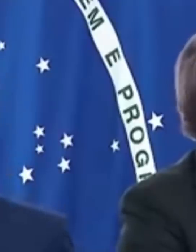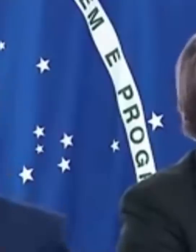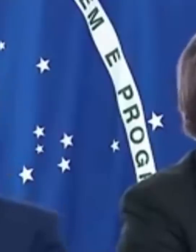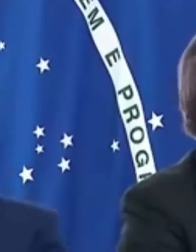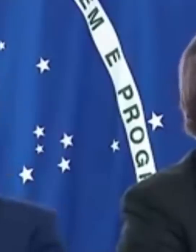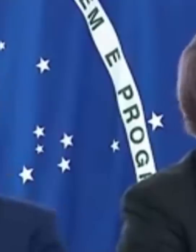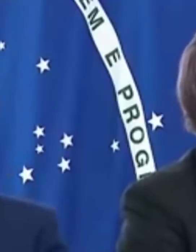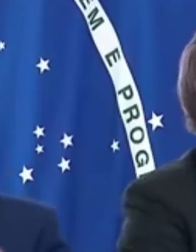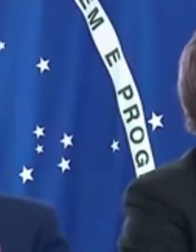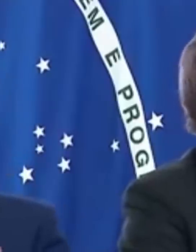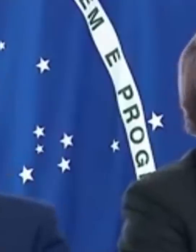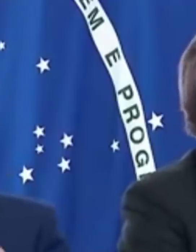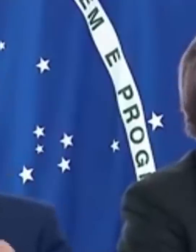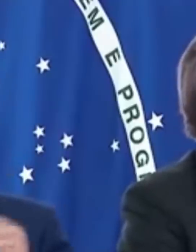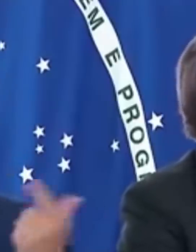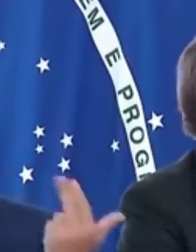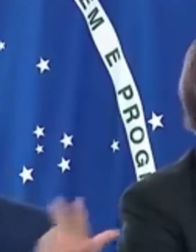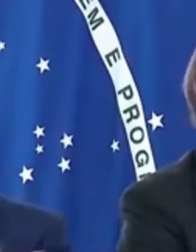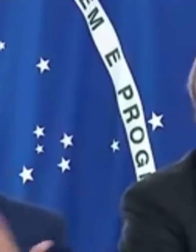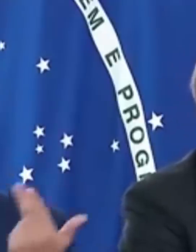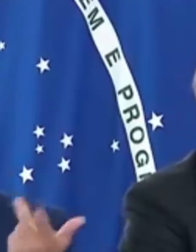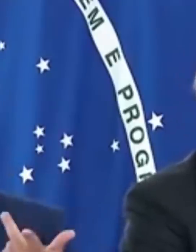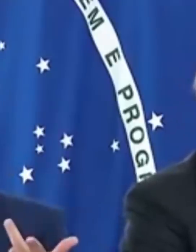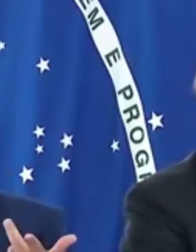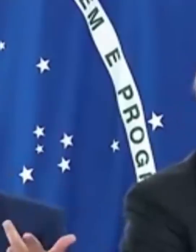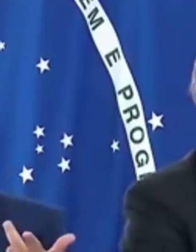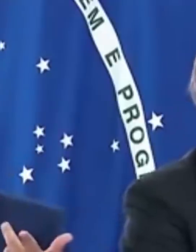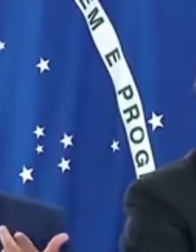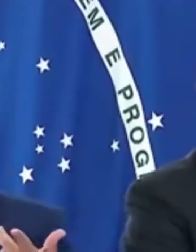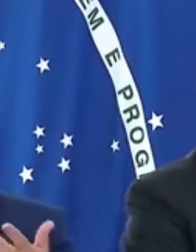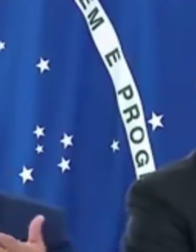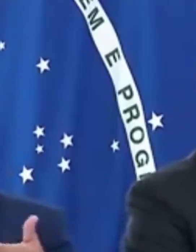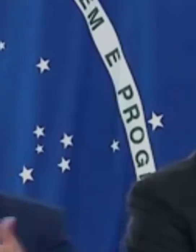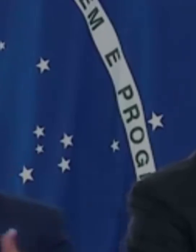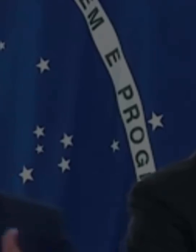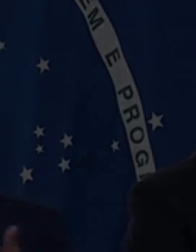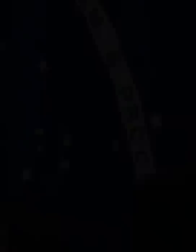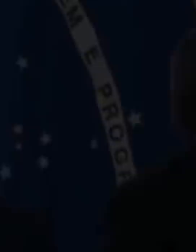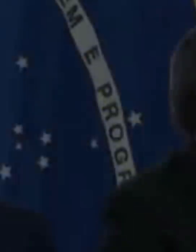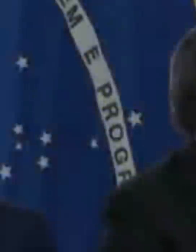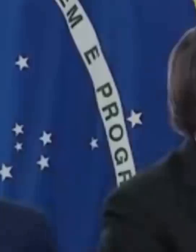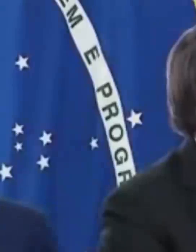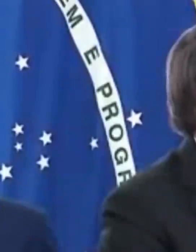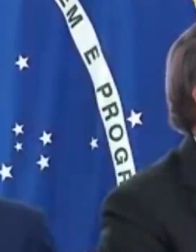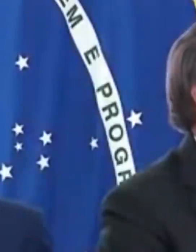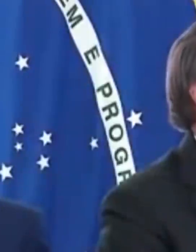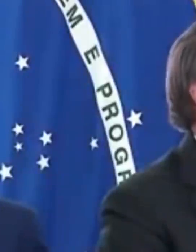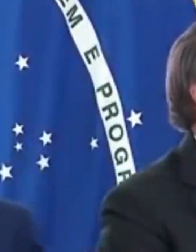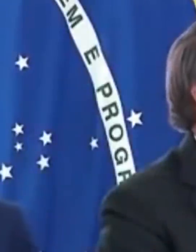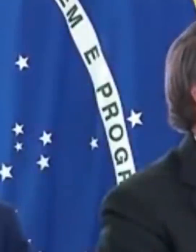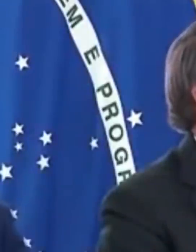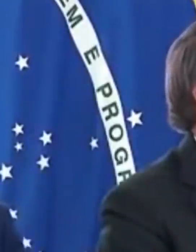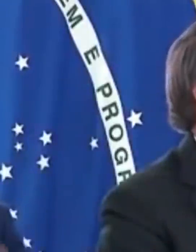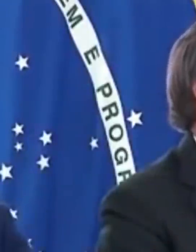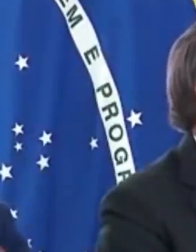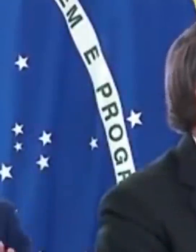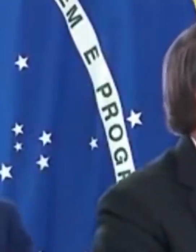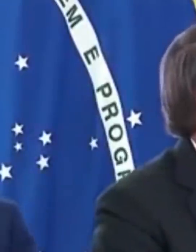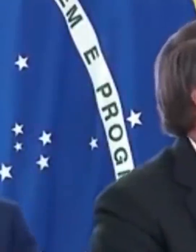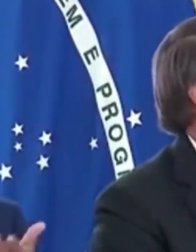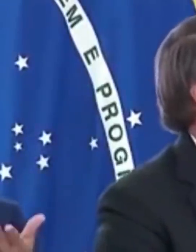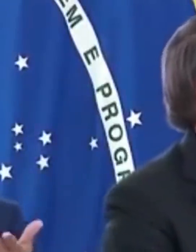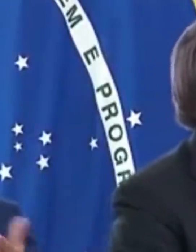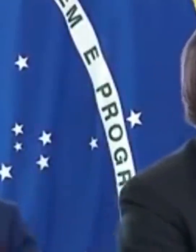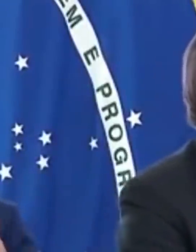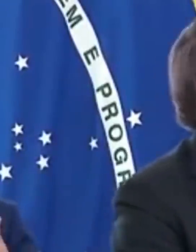jamais a pena seria para isso. Qual o limite de certas pessoas no Brasil? Qual o limite dessas pessoas? Abriram mais um inquérito contra mim,